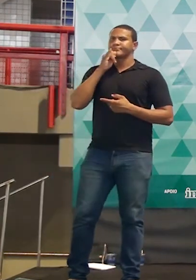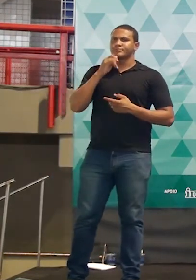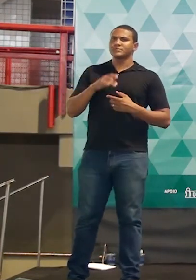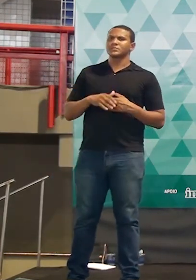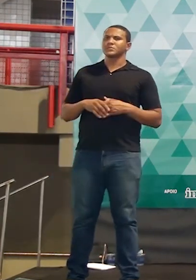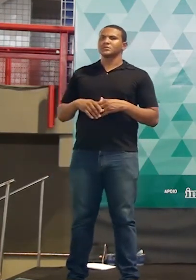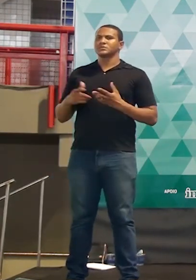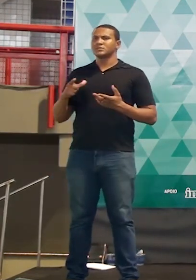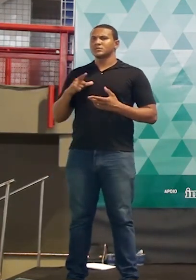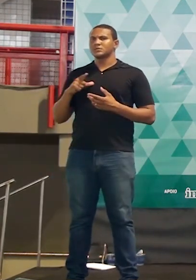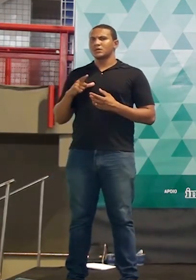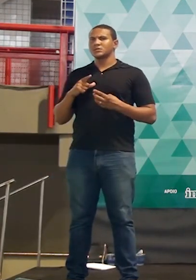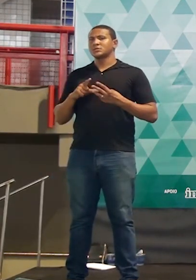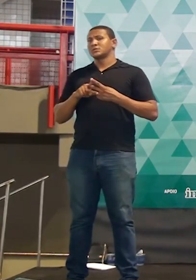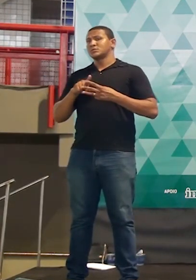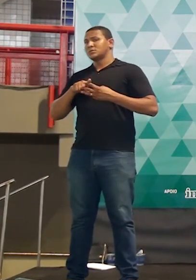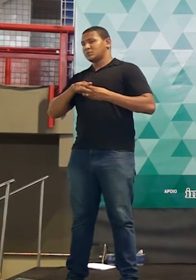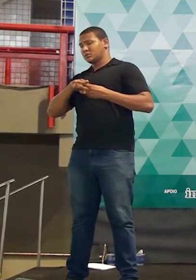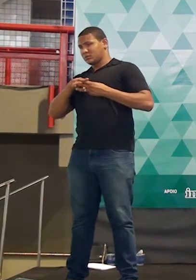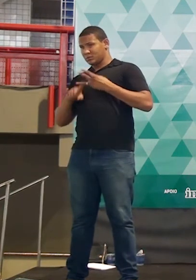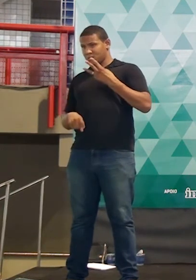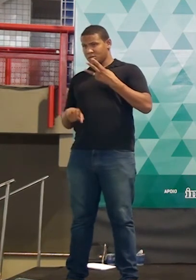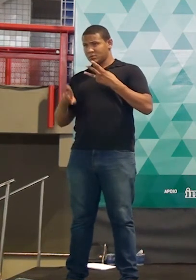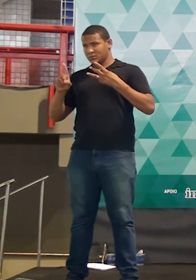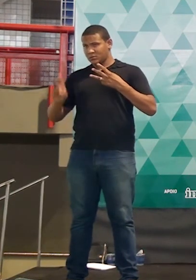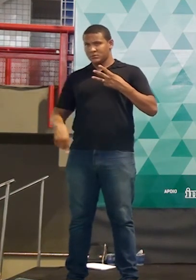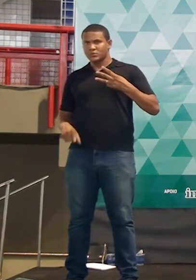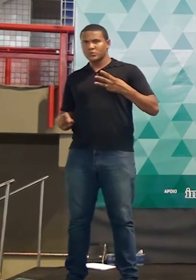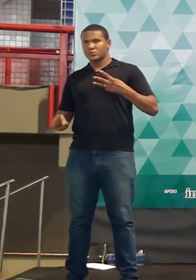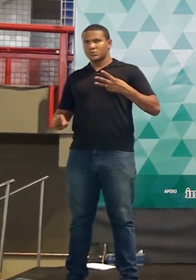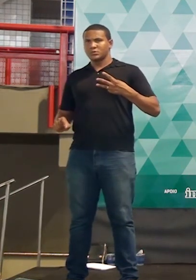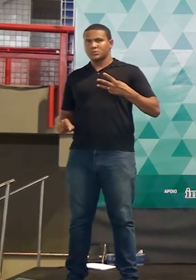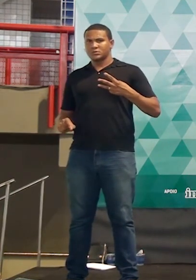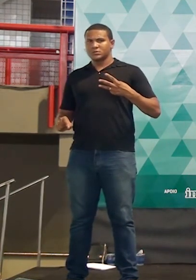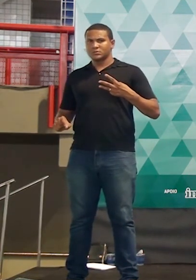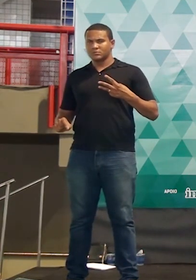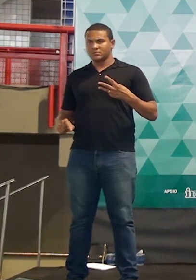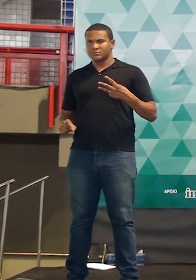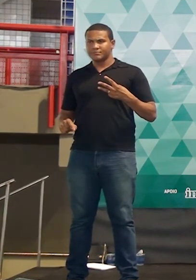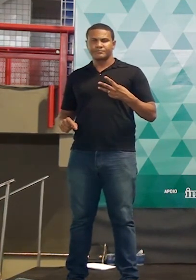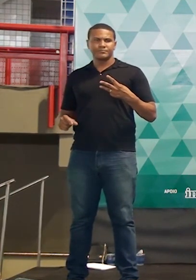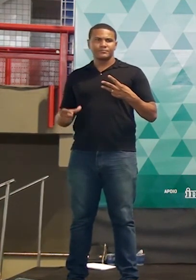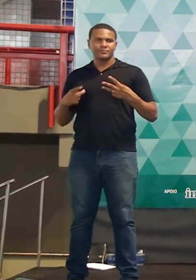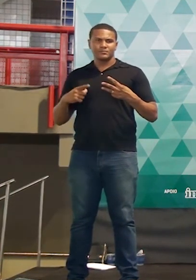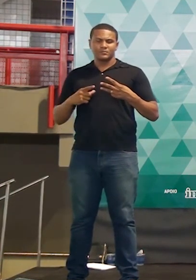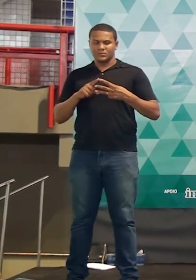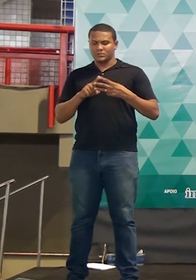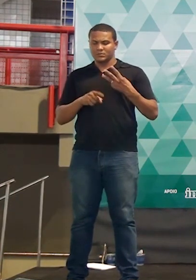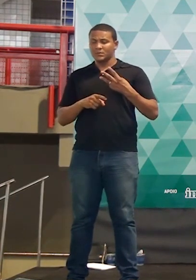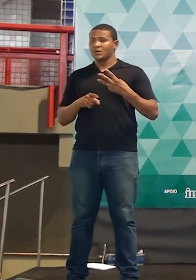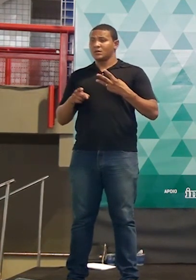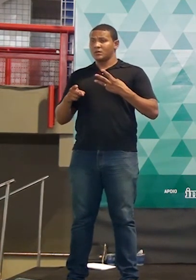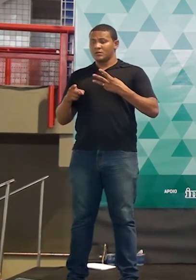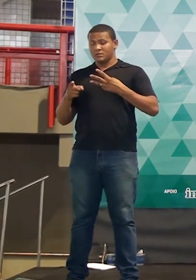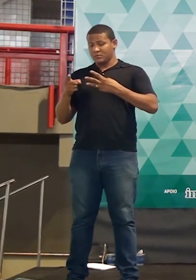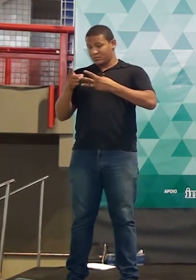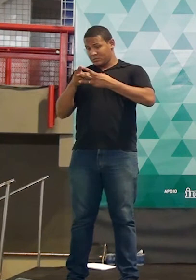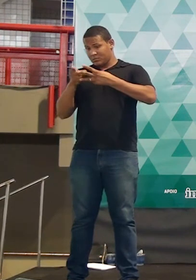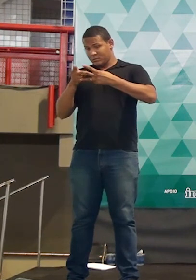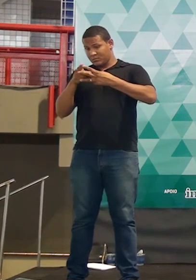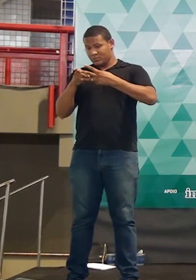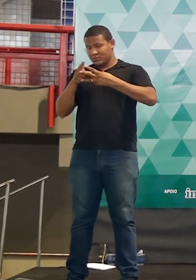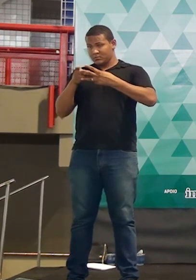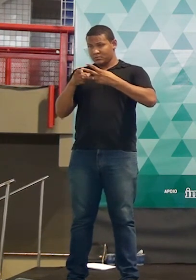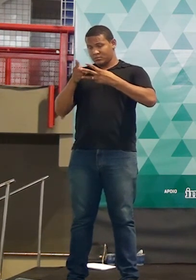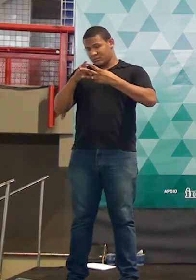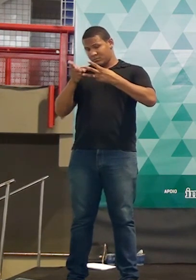das 3 que vocês estão levando, 2 temas são da área tecnológica. É o primeiro e